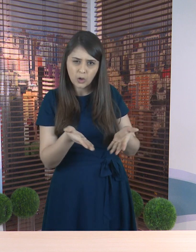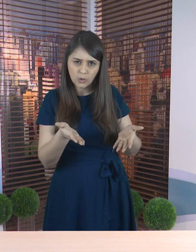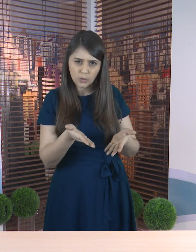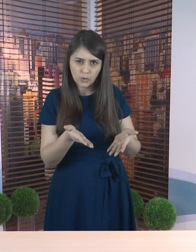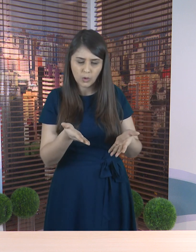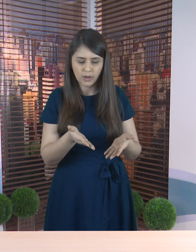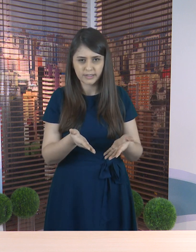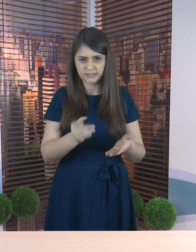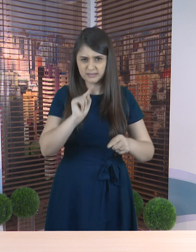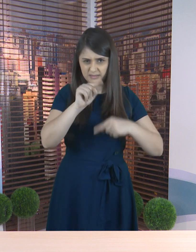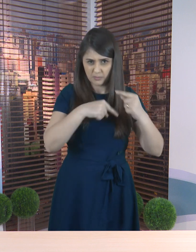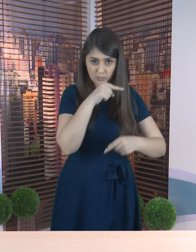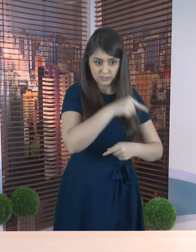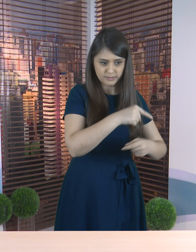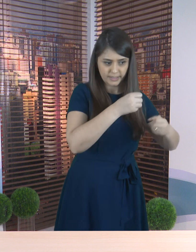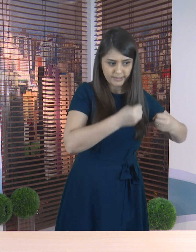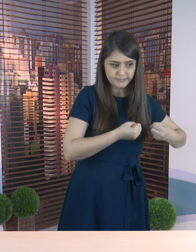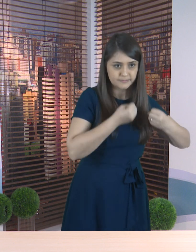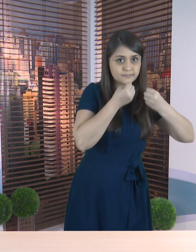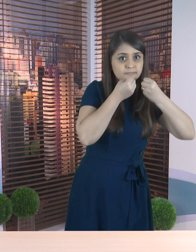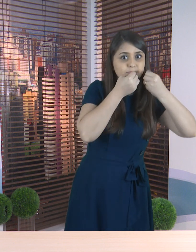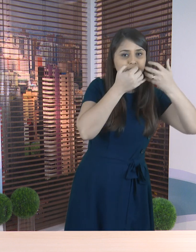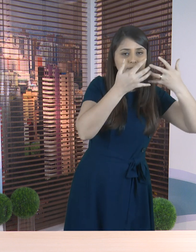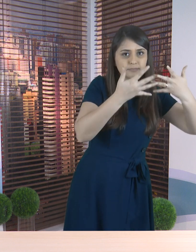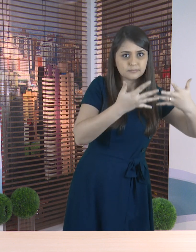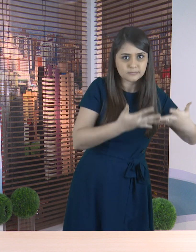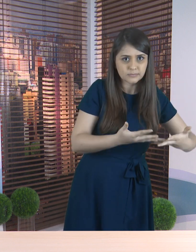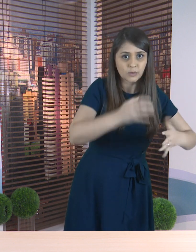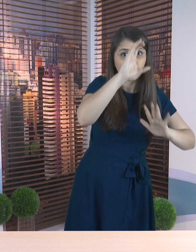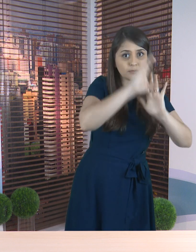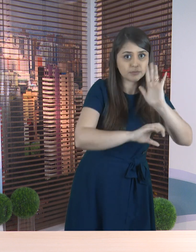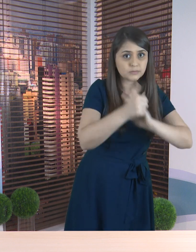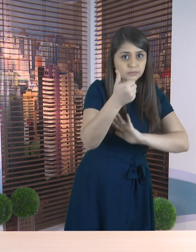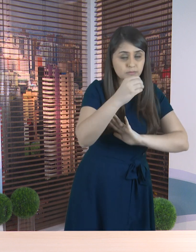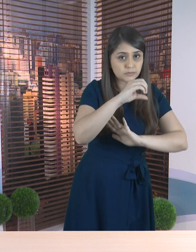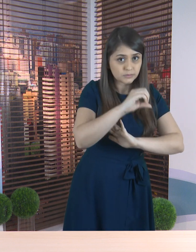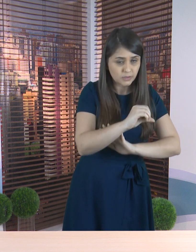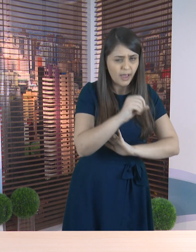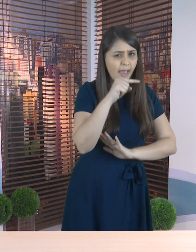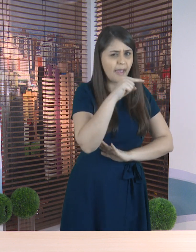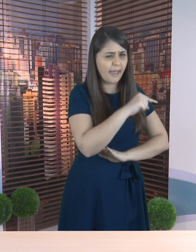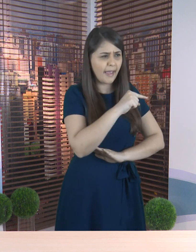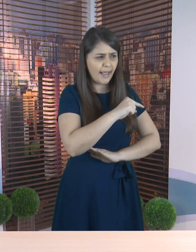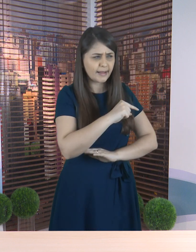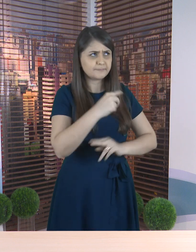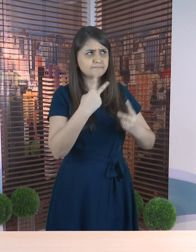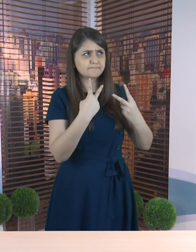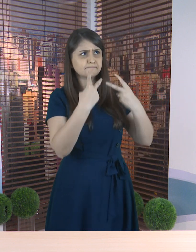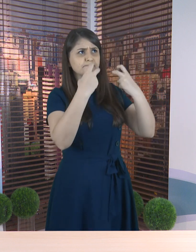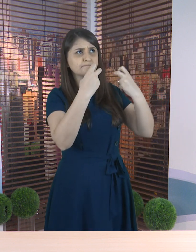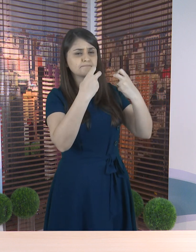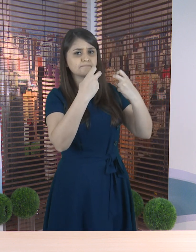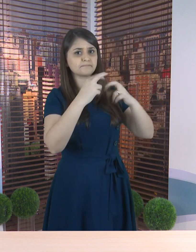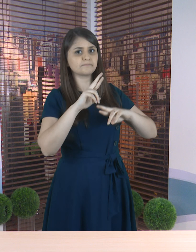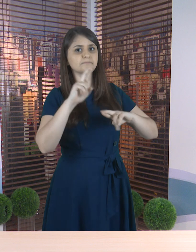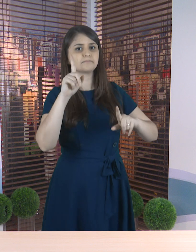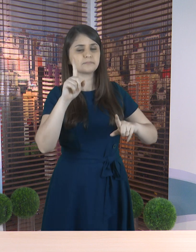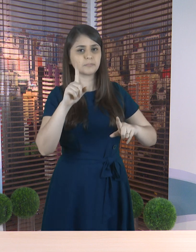capítulo 21 traz a resposta de Jó ao argumento de Zofar. Agora Jó consegue alcançar um